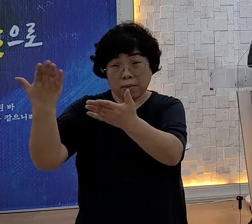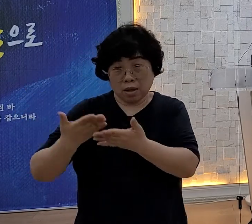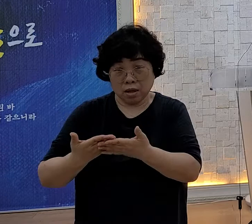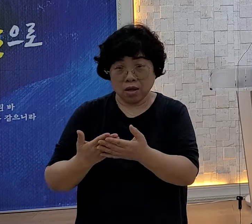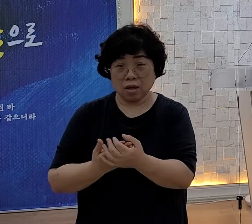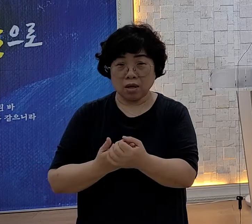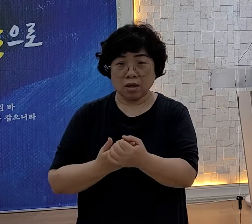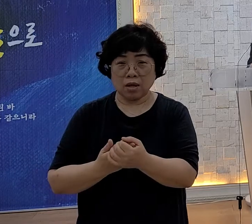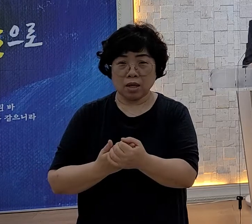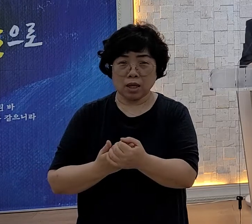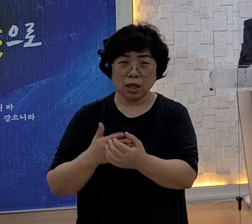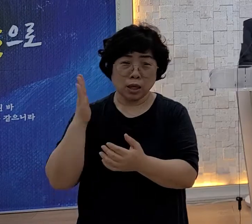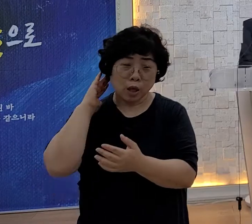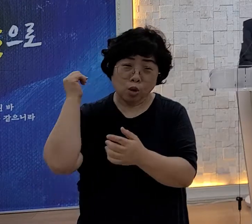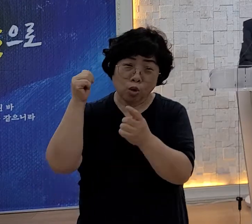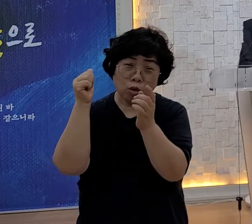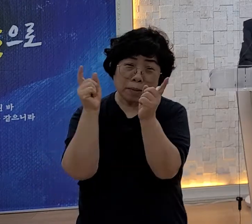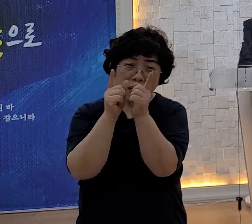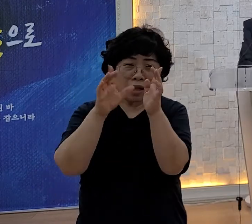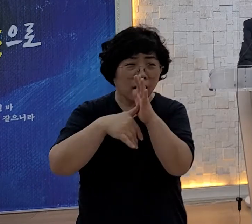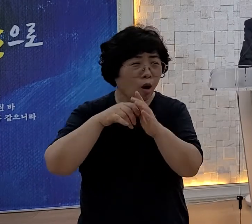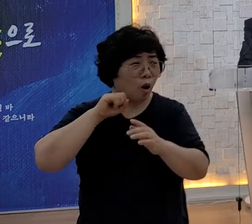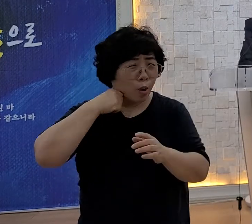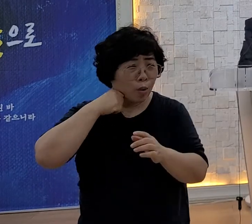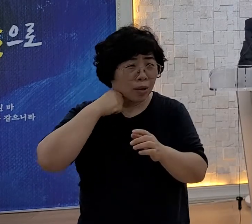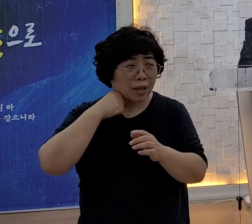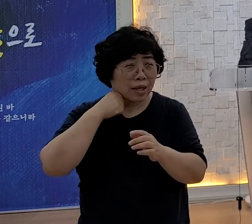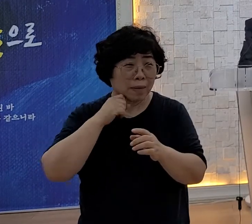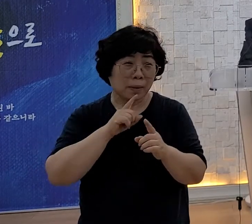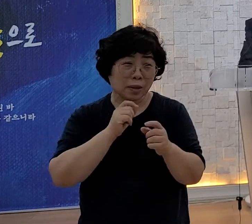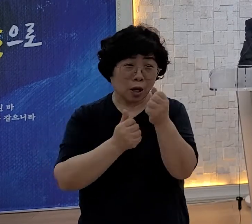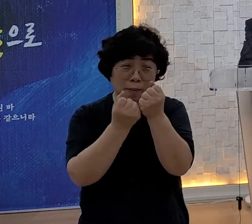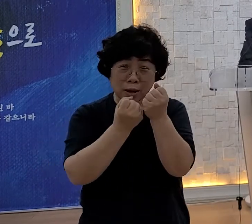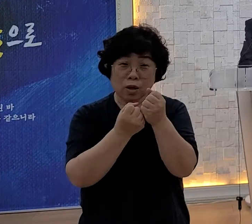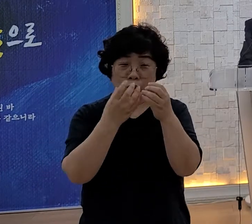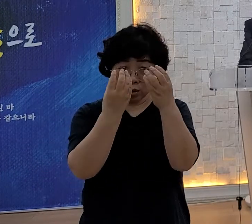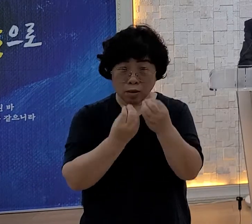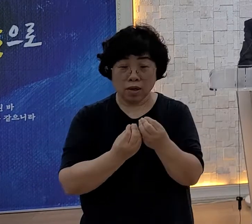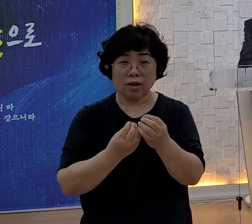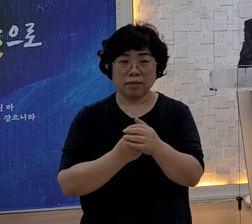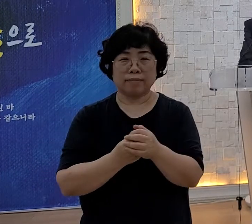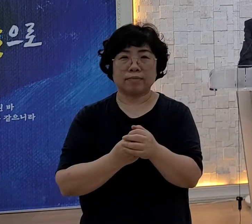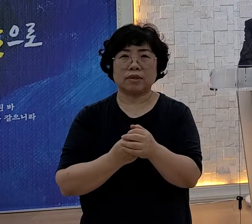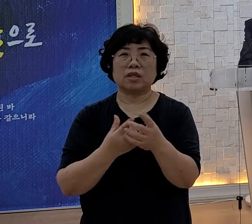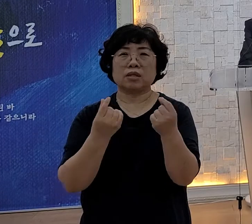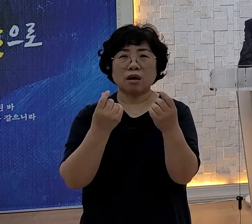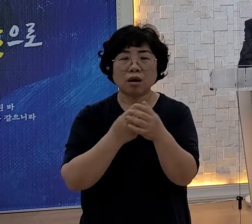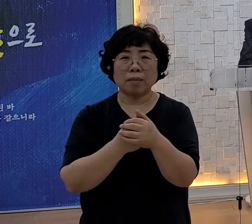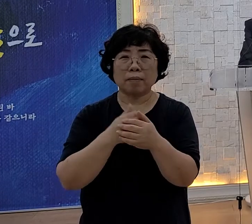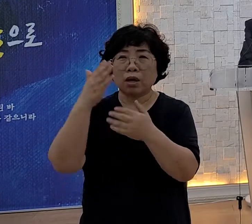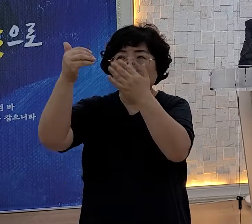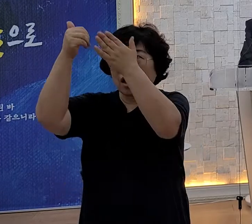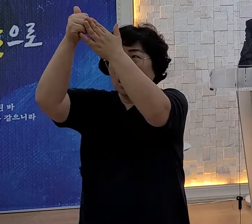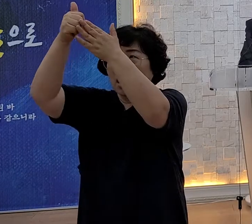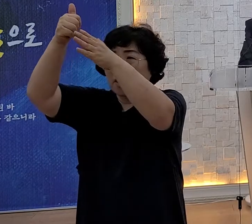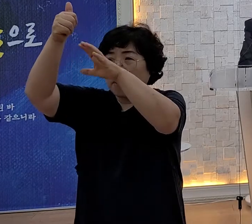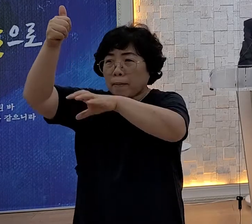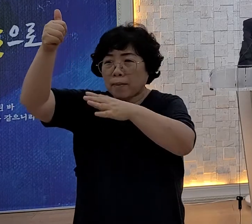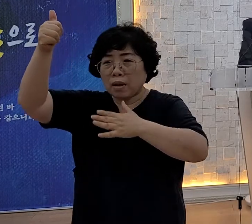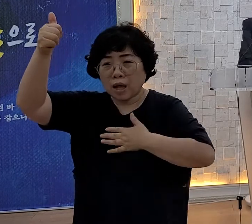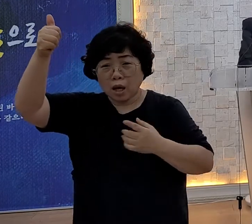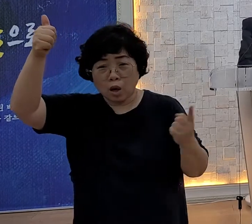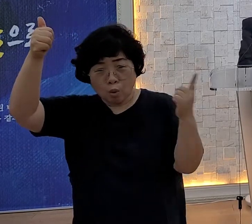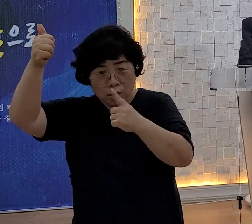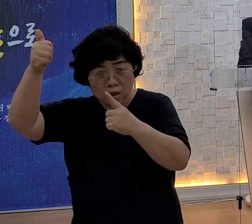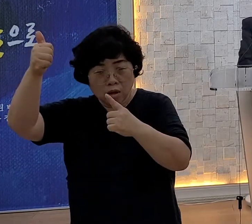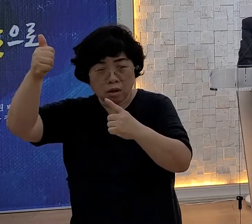사실을 우리 지난주까지 배운 말씀. 하나님께 나아간다는 게 뭡니까? 바로 하나님 앞에